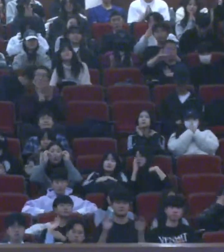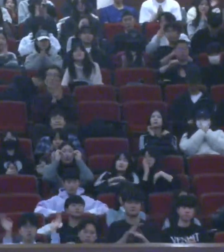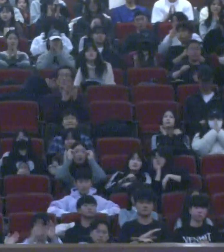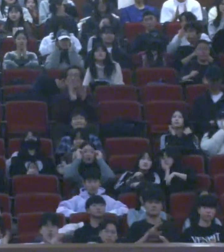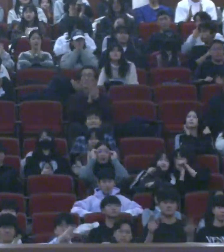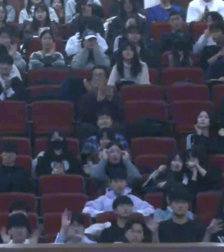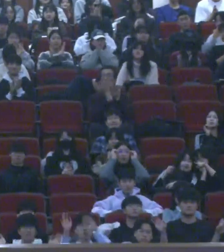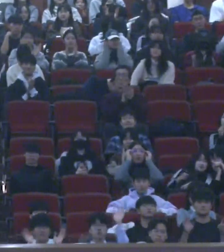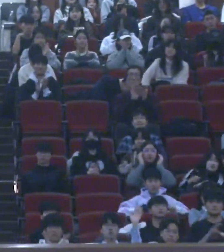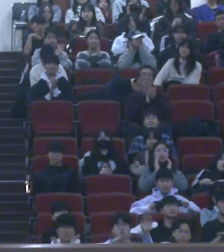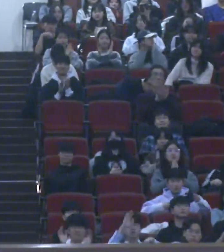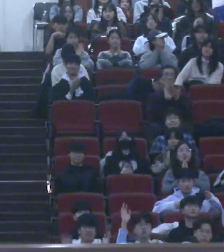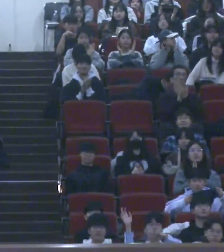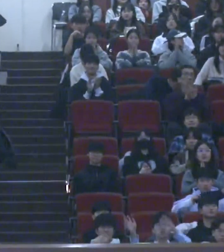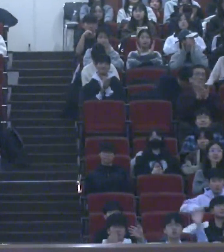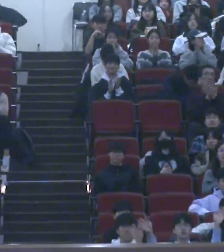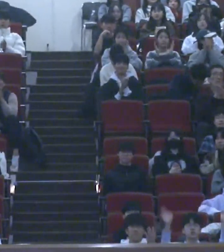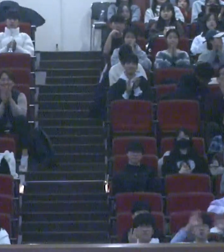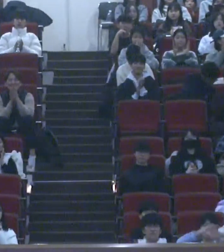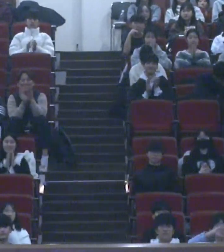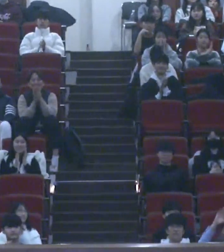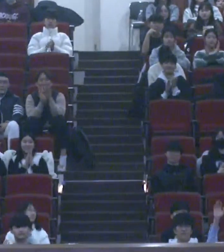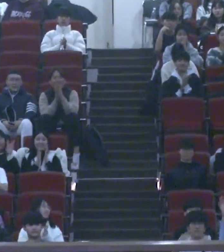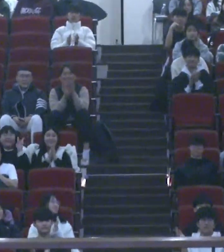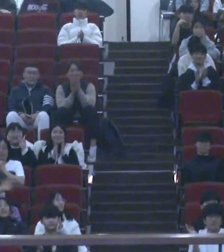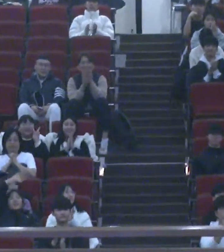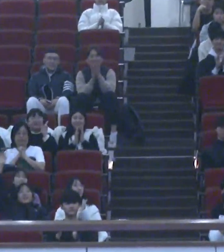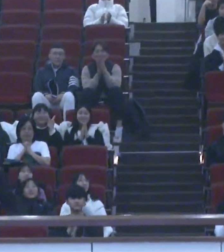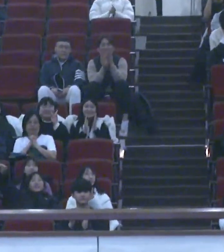너무 예쁘죠, 그죠? 너무 예뻐.